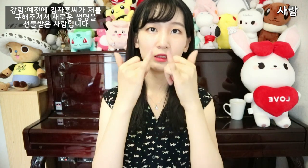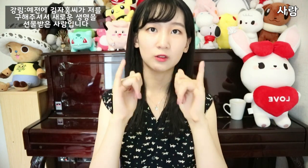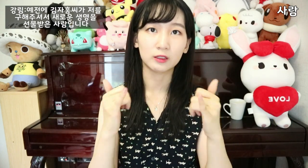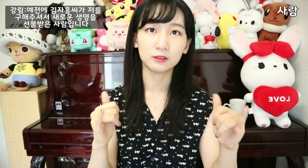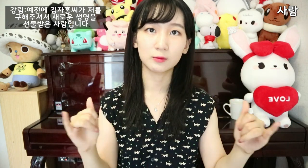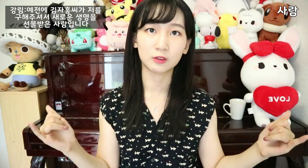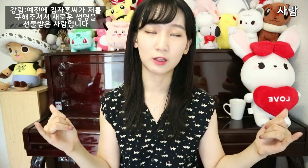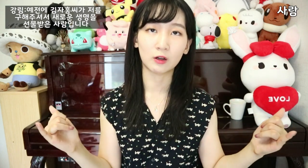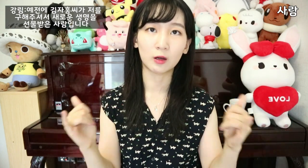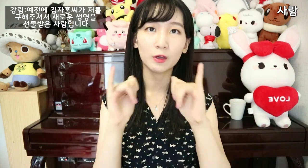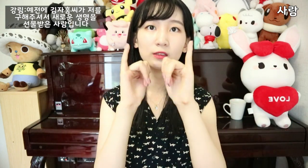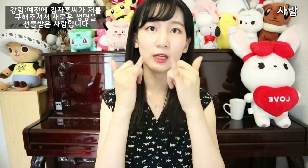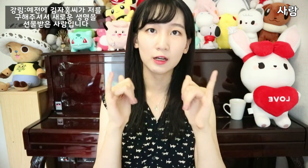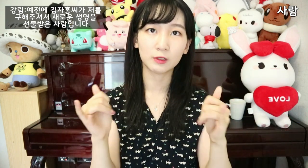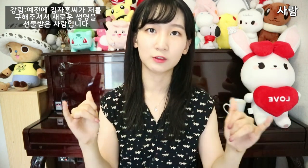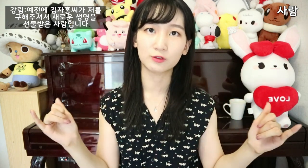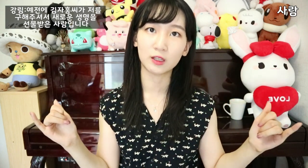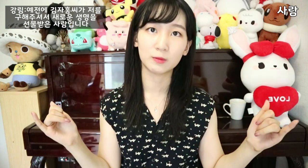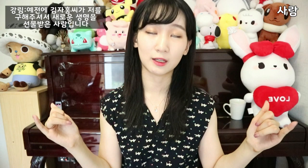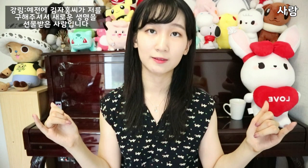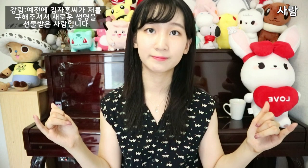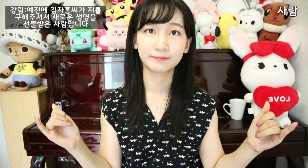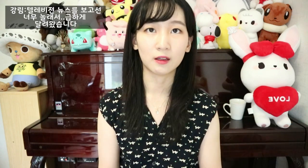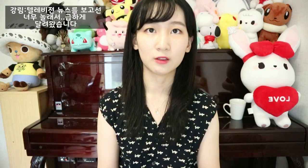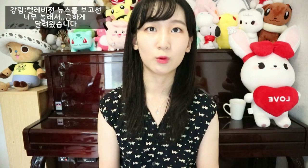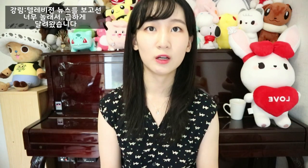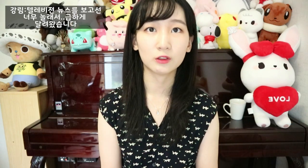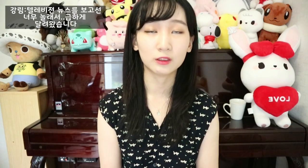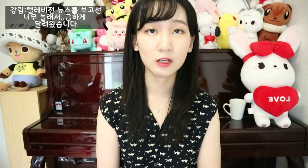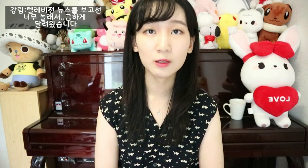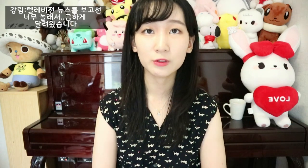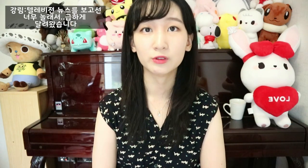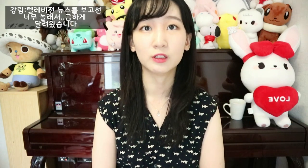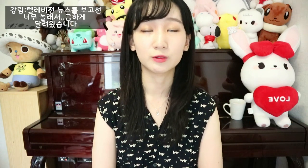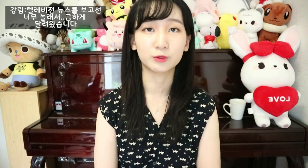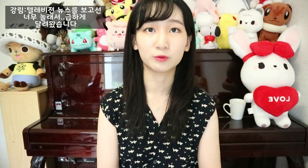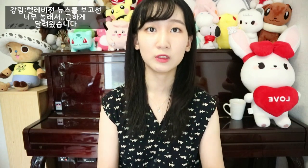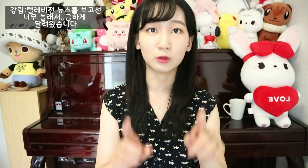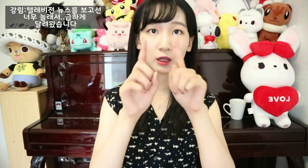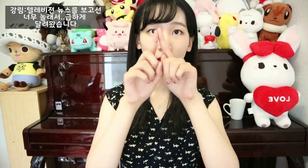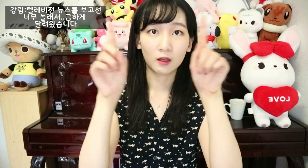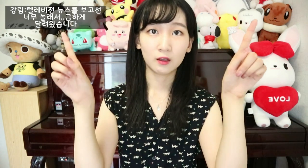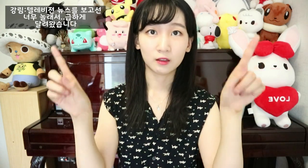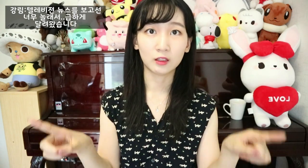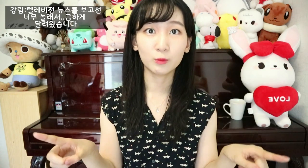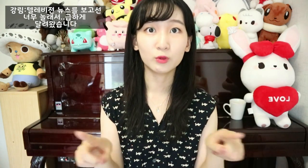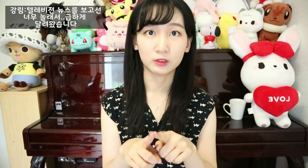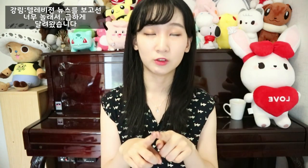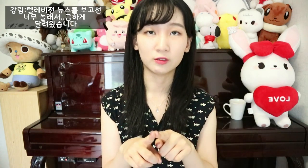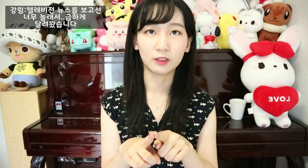양손을 이렇게 흔들면서 내려가면 사람이라는 수화입니다. 영화에서는 텔레비전이라는 부분이 이렇게 네모를